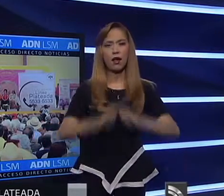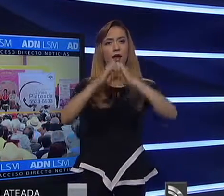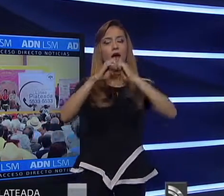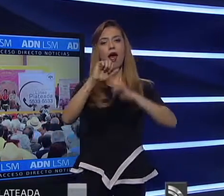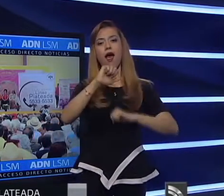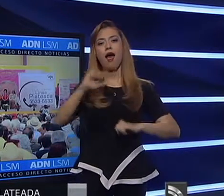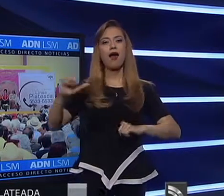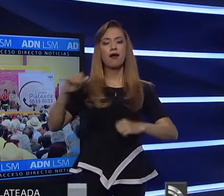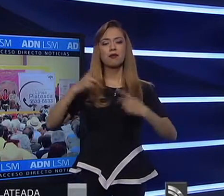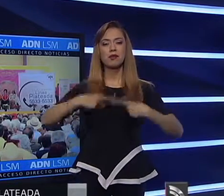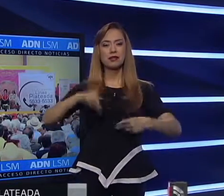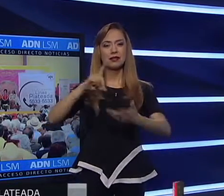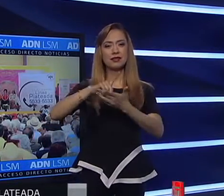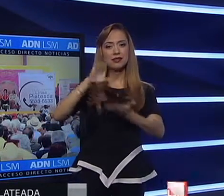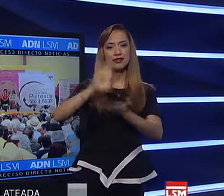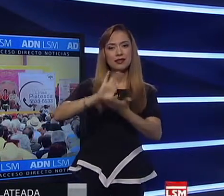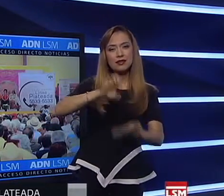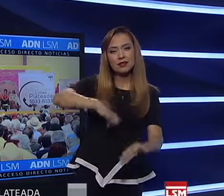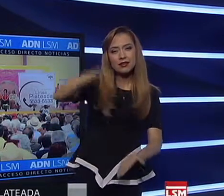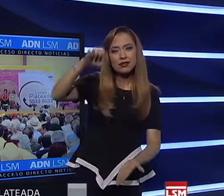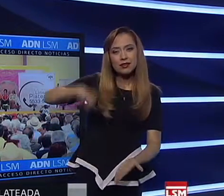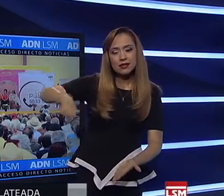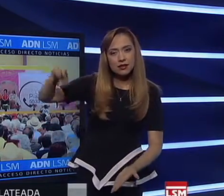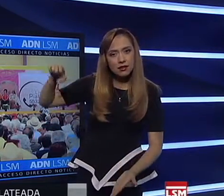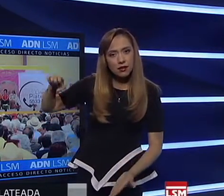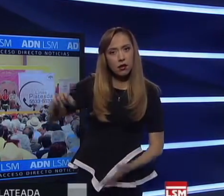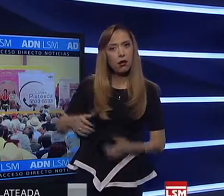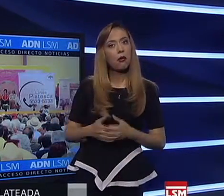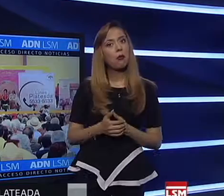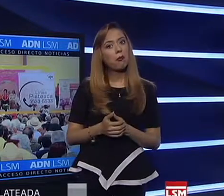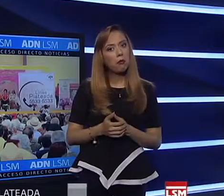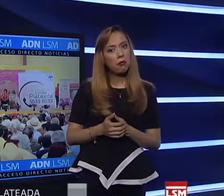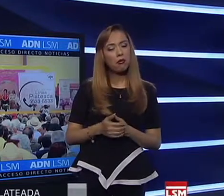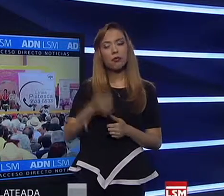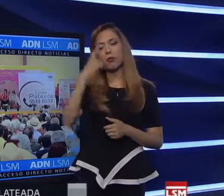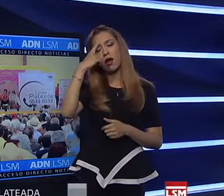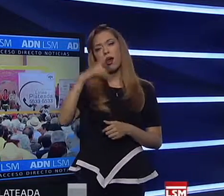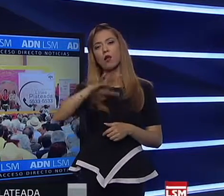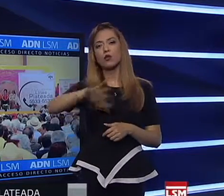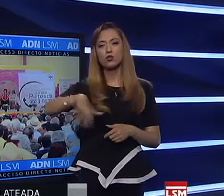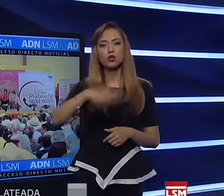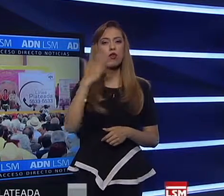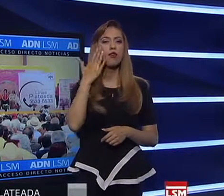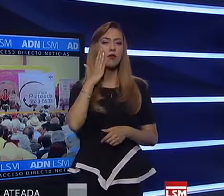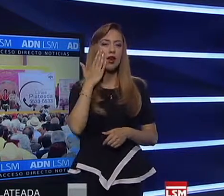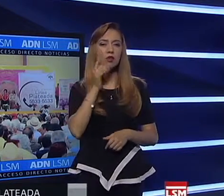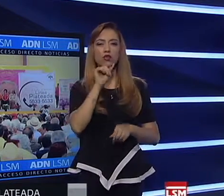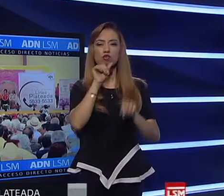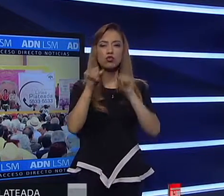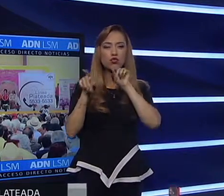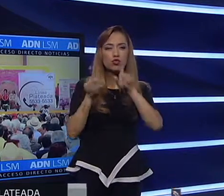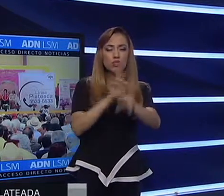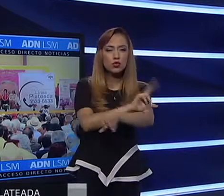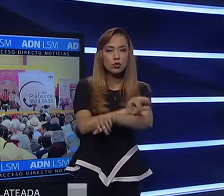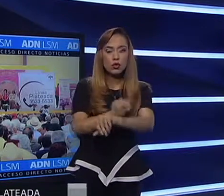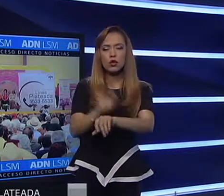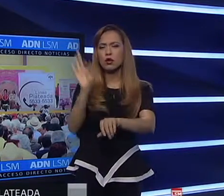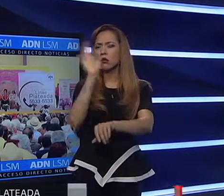discapacidad. Se trata de un sistema de búsqueda en redes sociales para aquellos adultos mayores que son reportados como